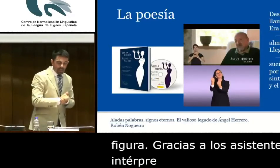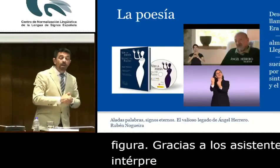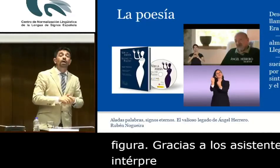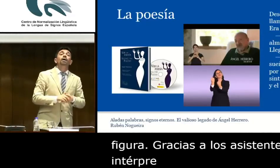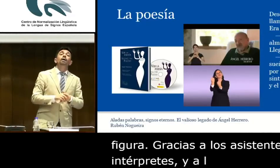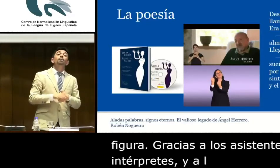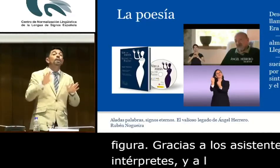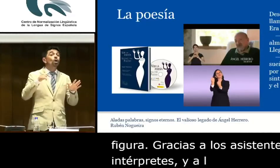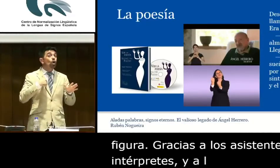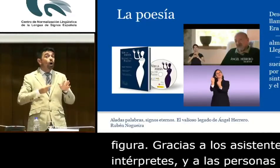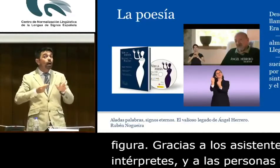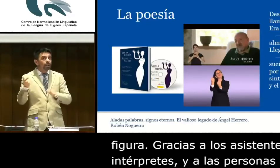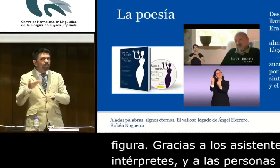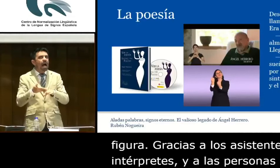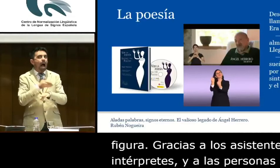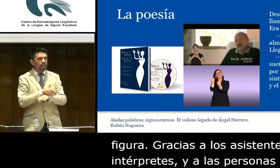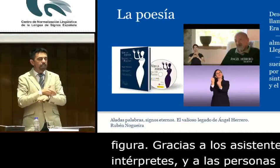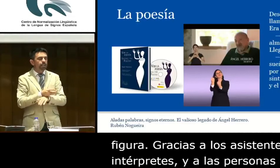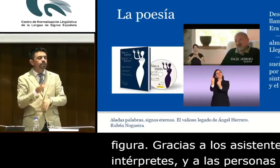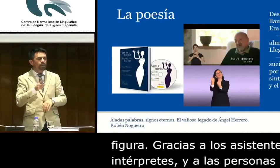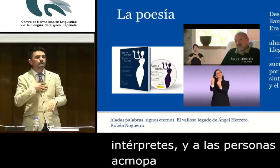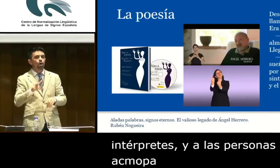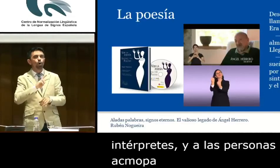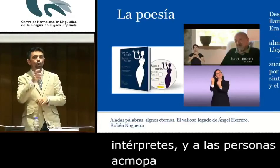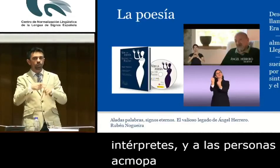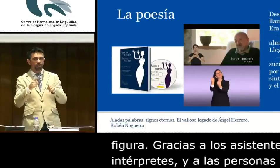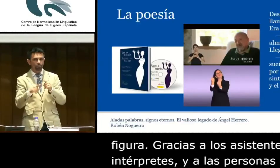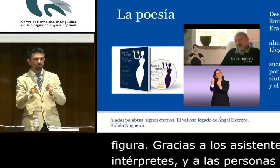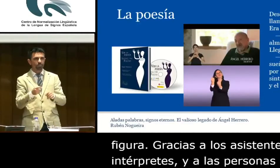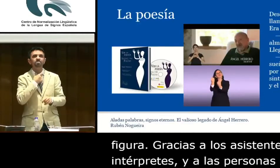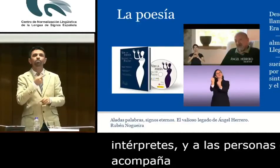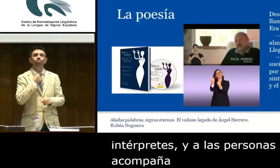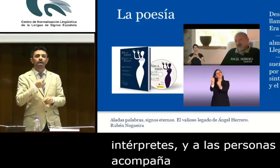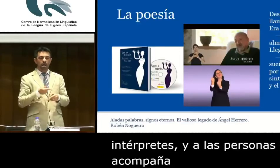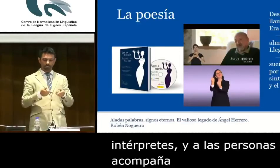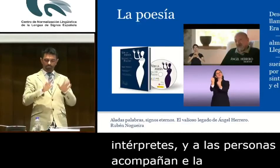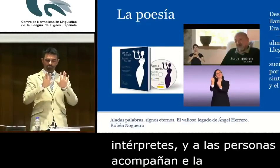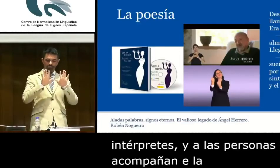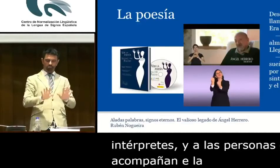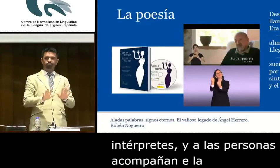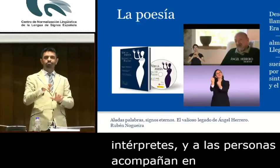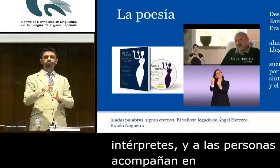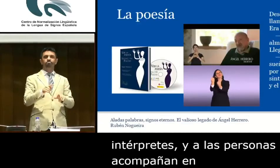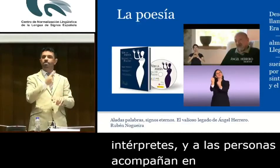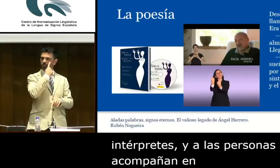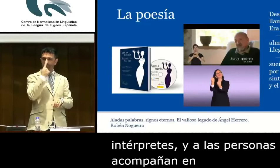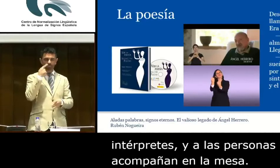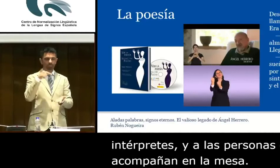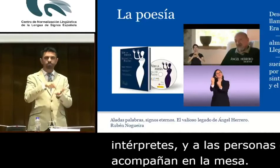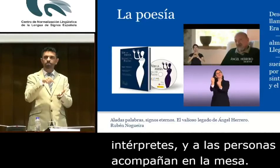Y tampoco quiero marcharme sin dejar aquí un testimonio